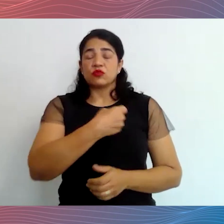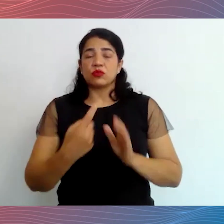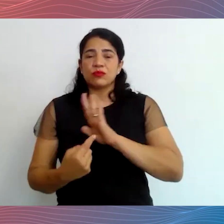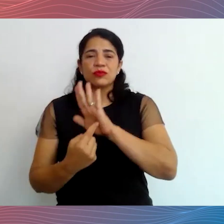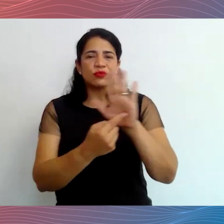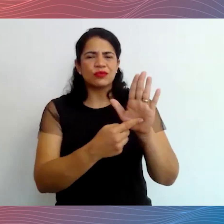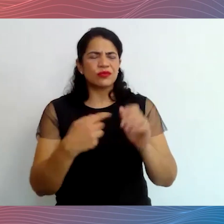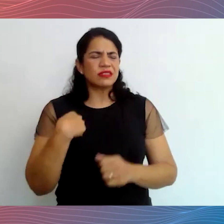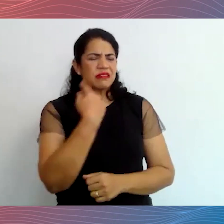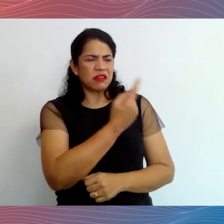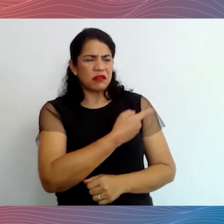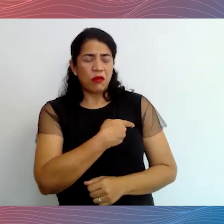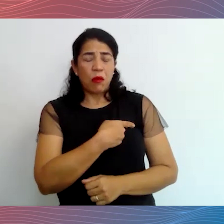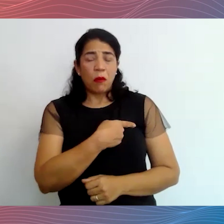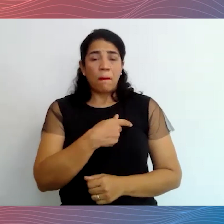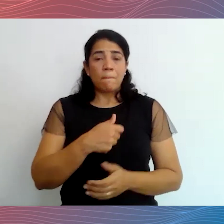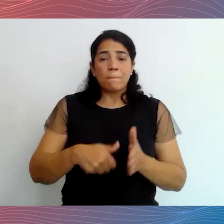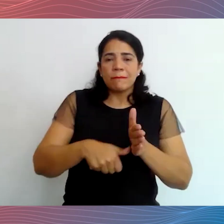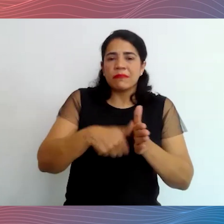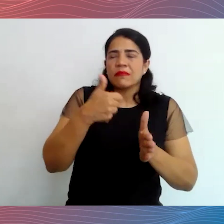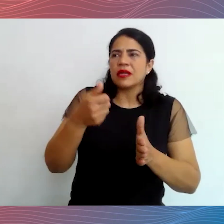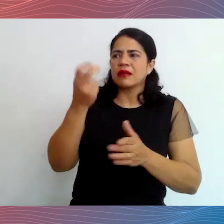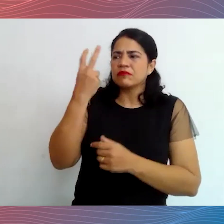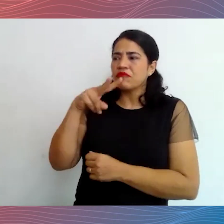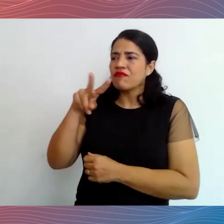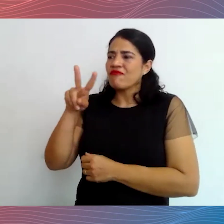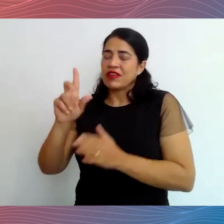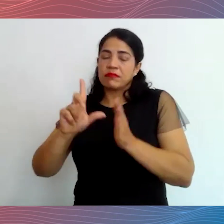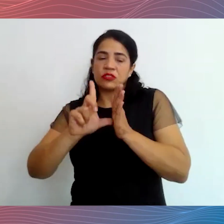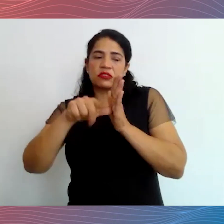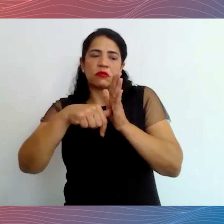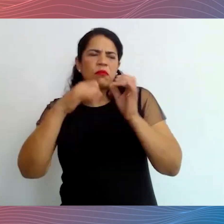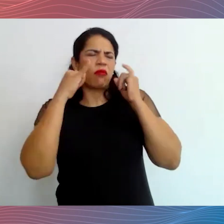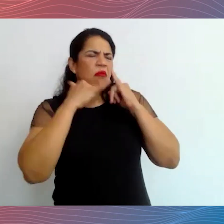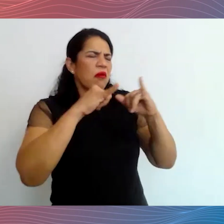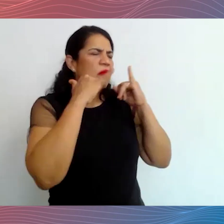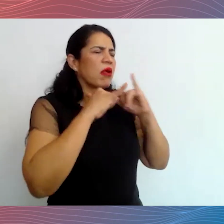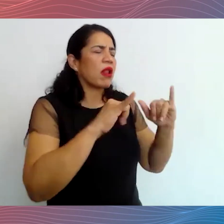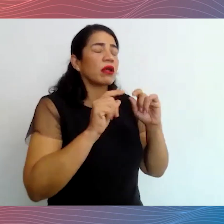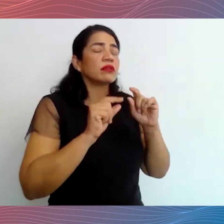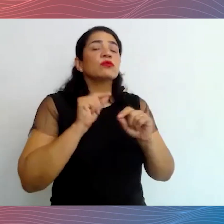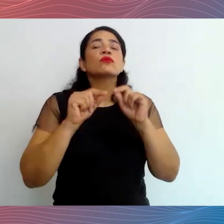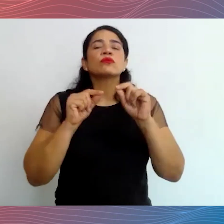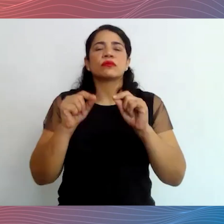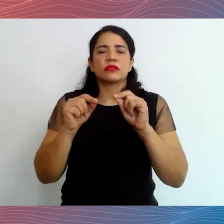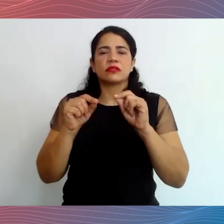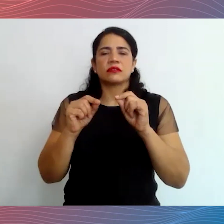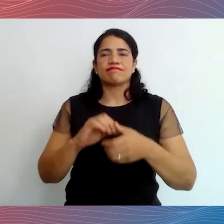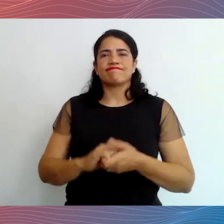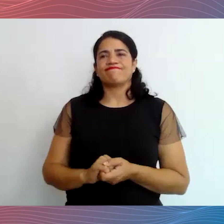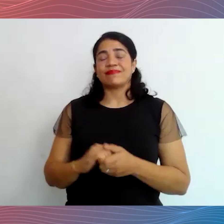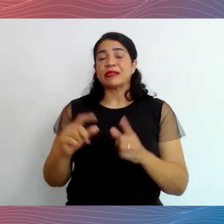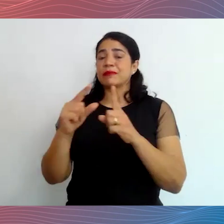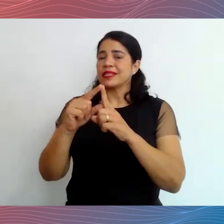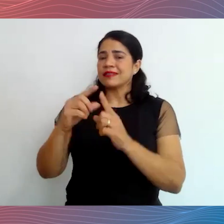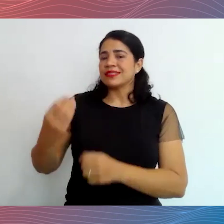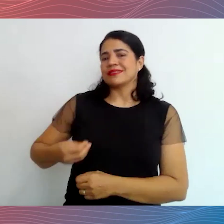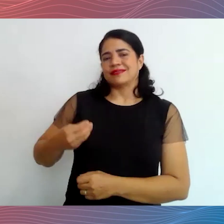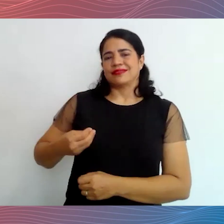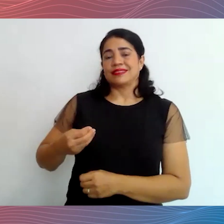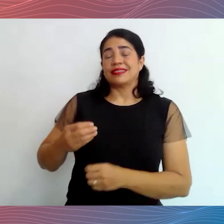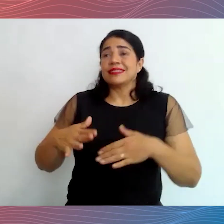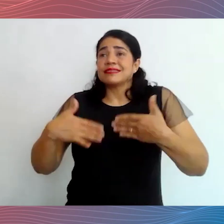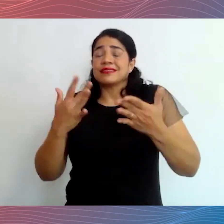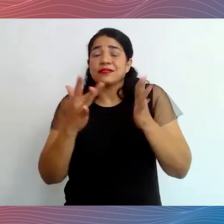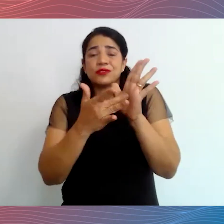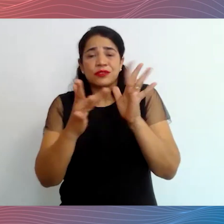vida. Não é? Então, irmão, tudo é pela palavra. E Jesus Cristo é a própria palavra.